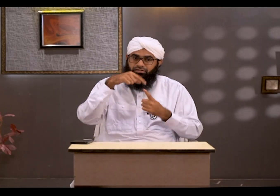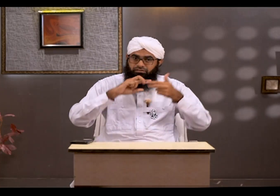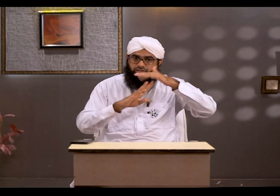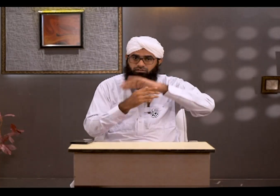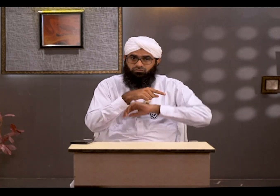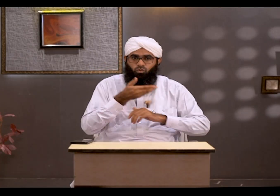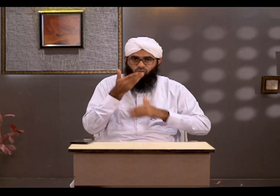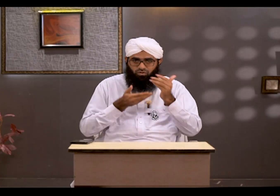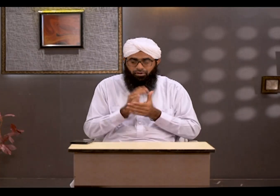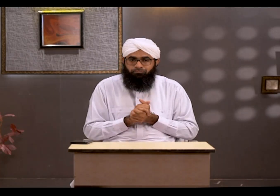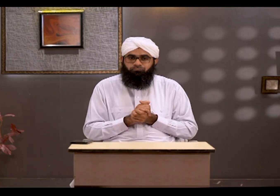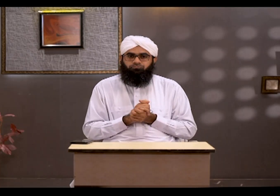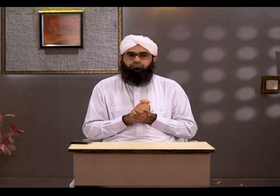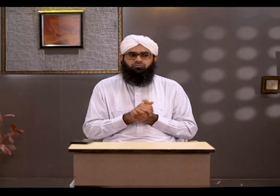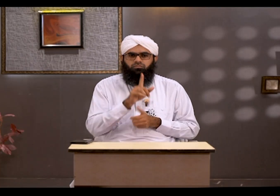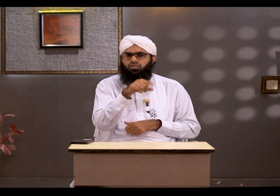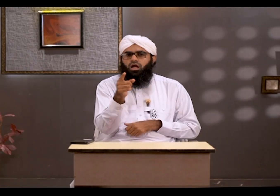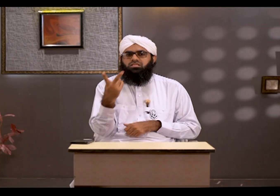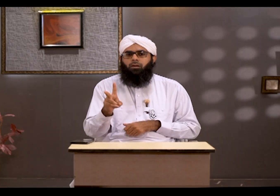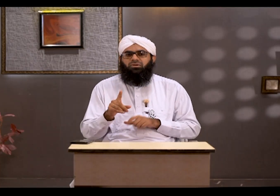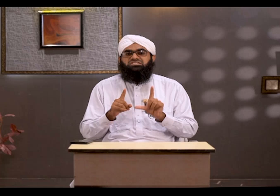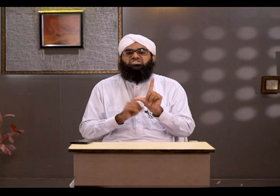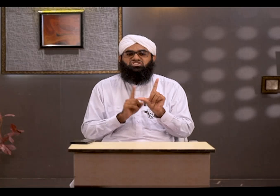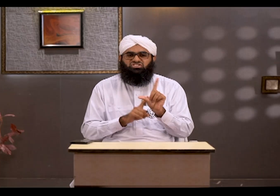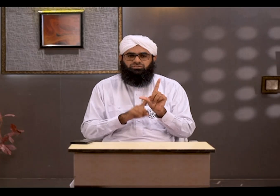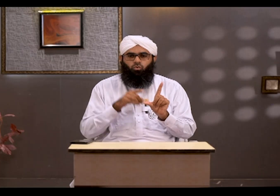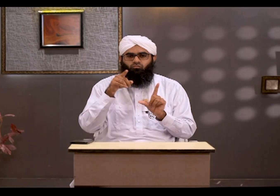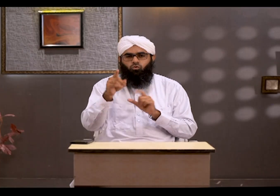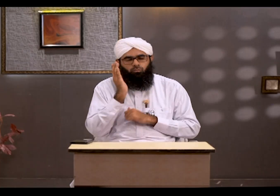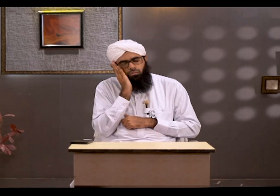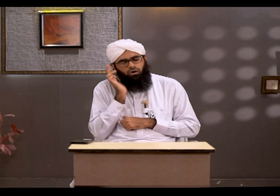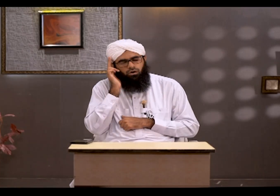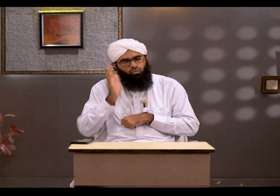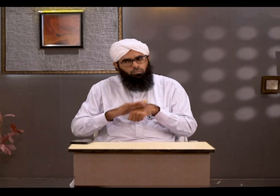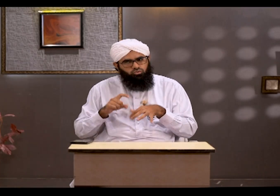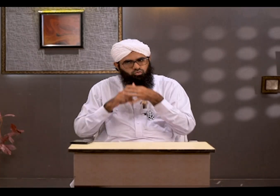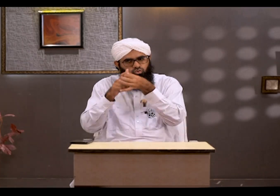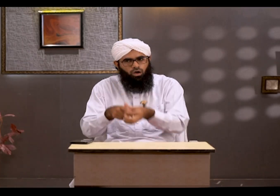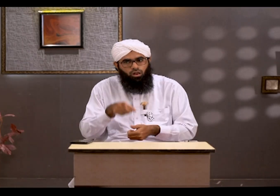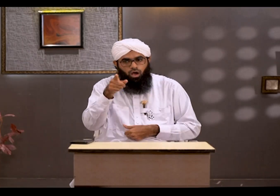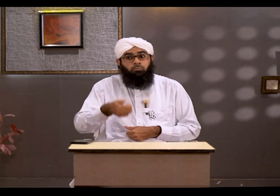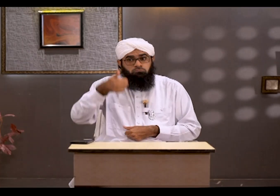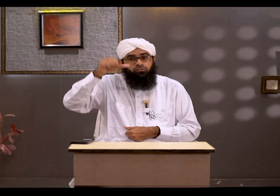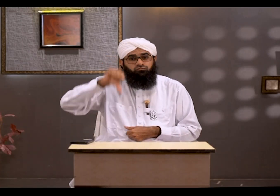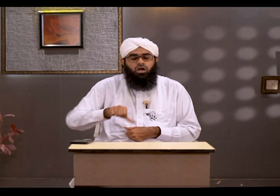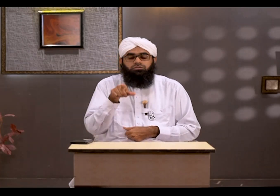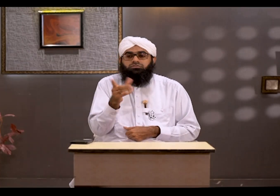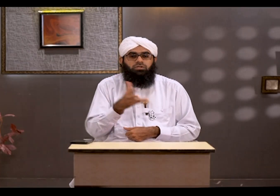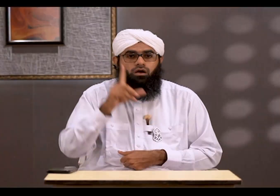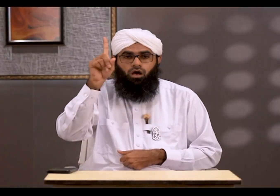نے حضرت سیدنا یزید بن زریع رحمۃ اللہ علیہ کو خواب میں دیکھ کر پوچھا: ما فعل اللہ بکا، یعنی اللہ پاک نے آپ کے